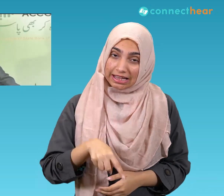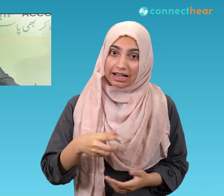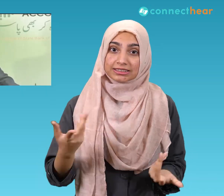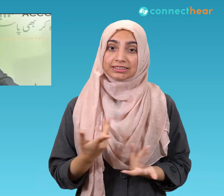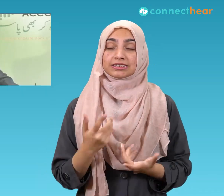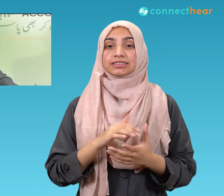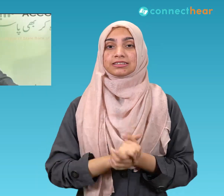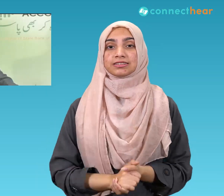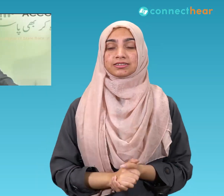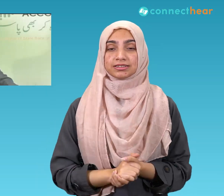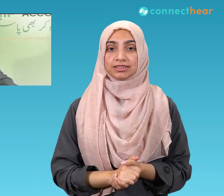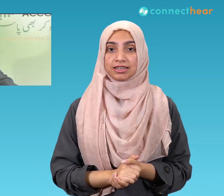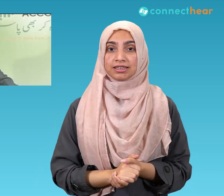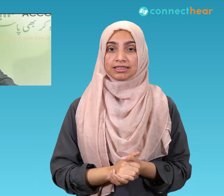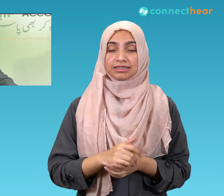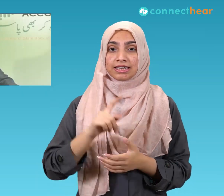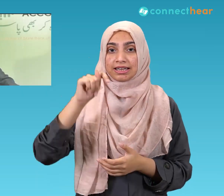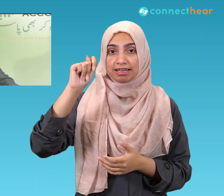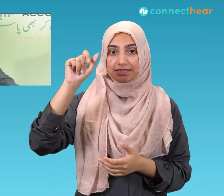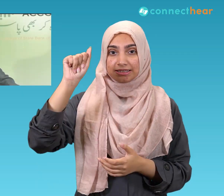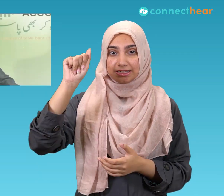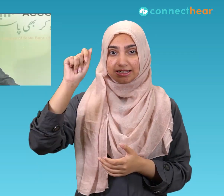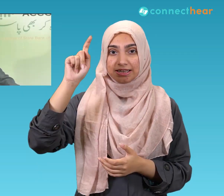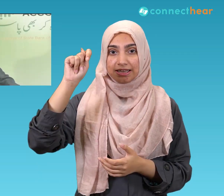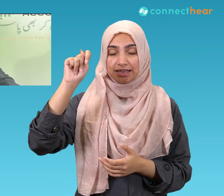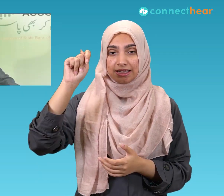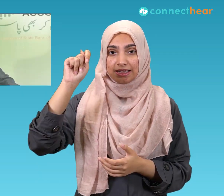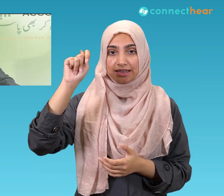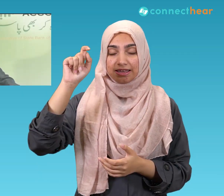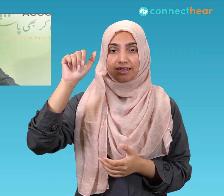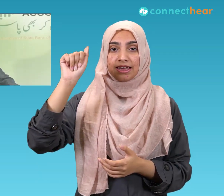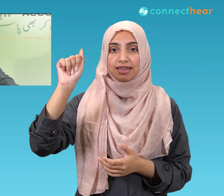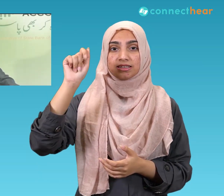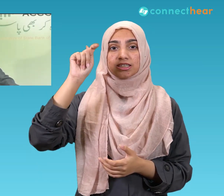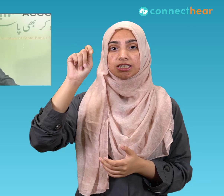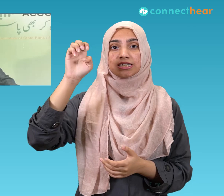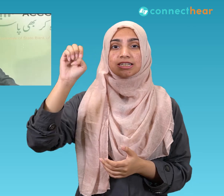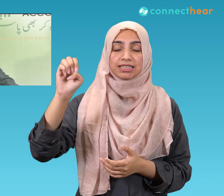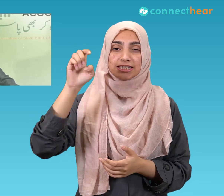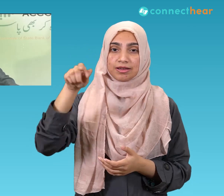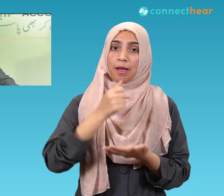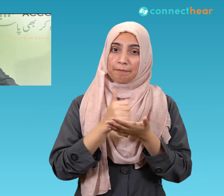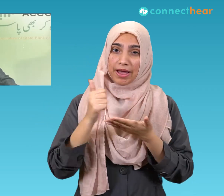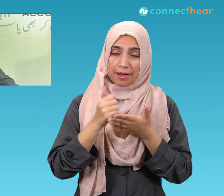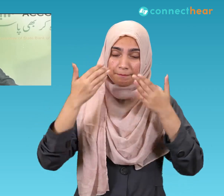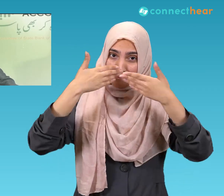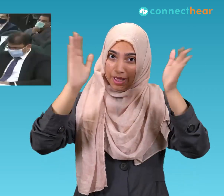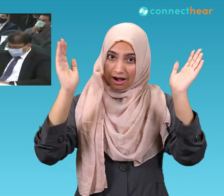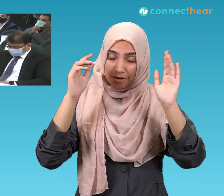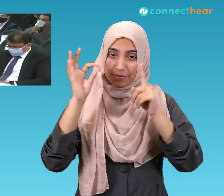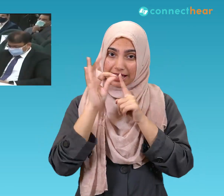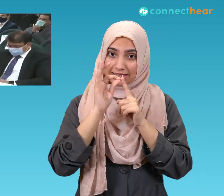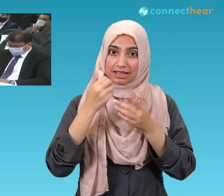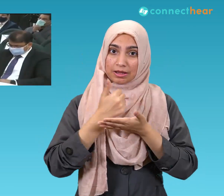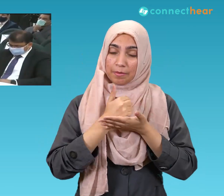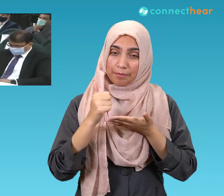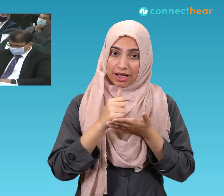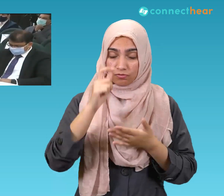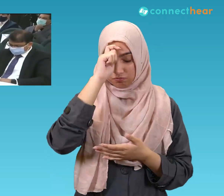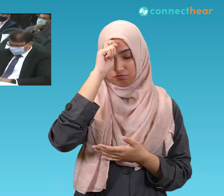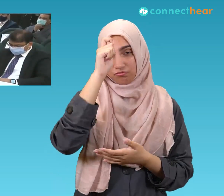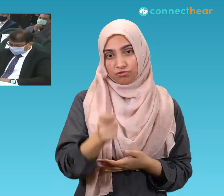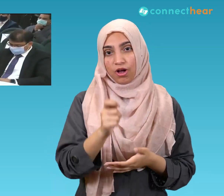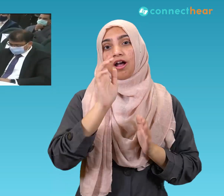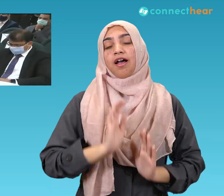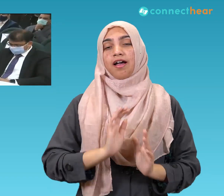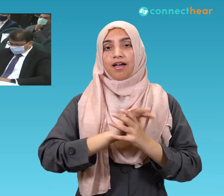اسٹیٹ بینک گورنر آپ کو خاص میں خراج تحسین پیش کرتا ہوں، کیونکہ یہ